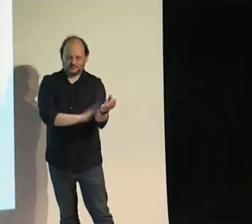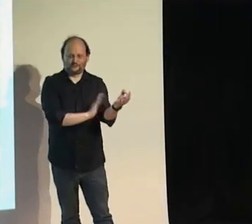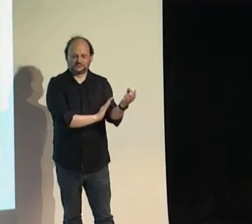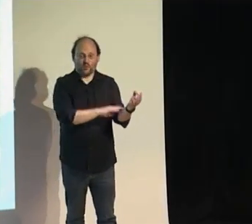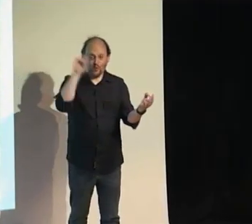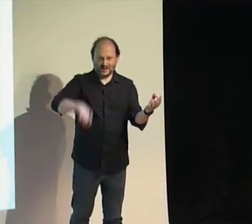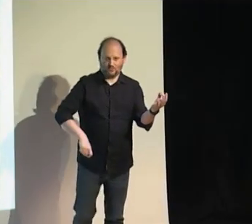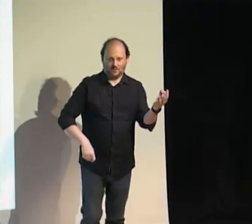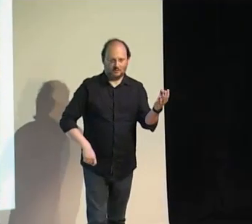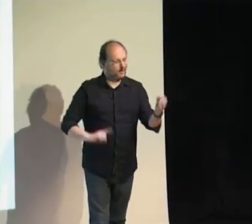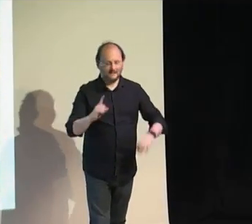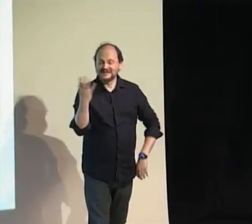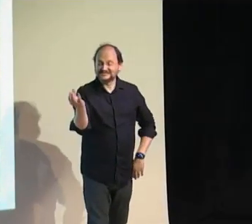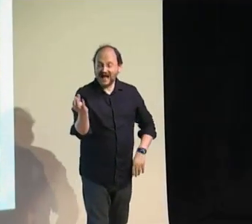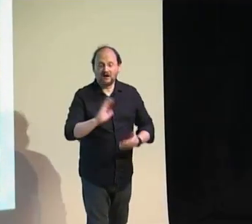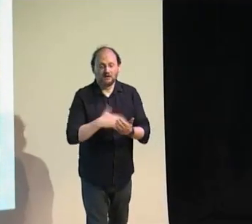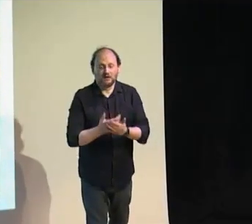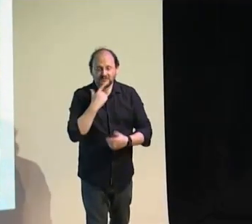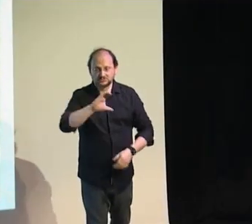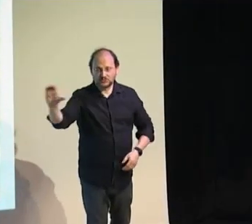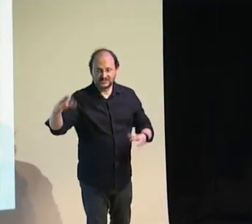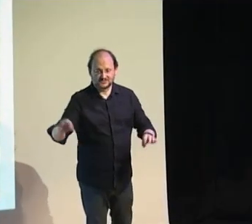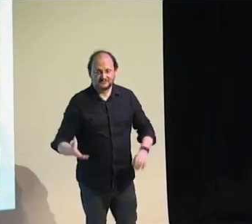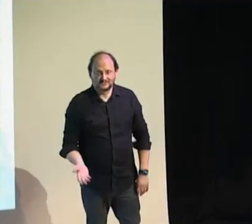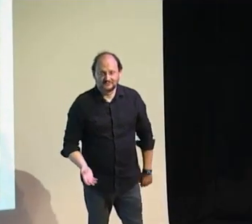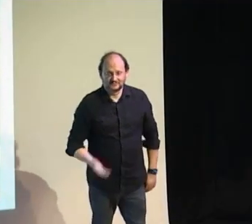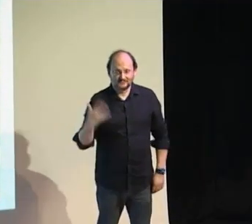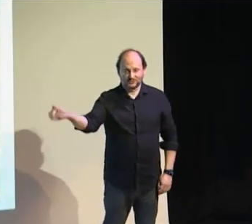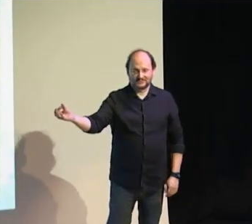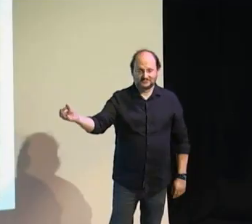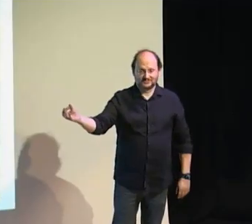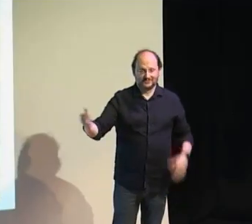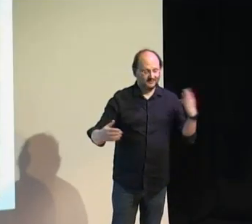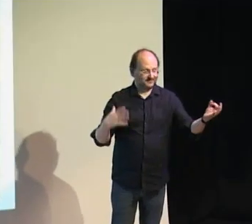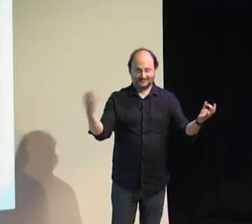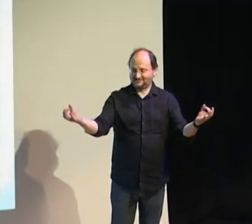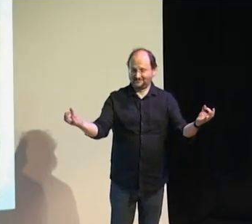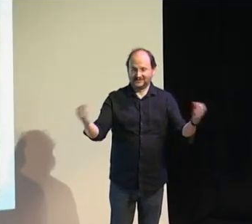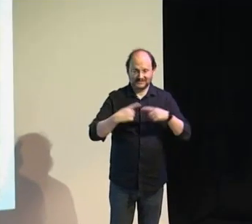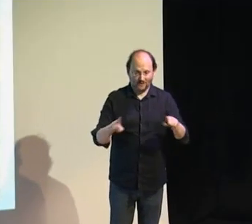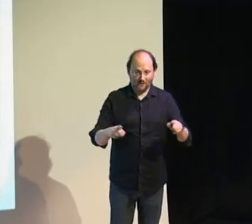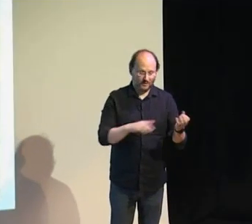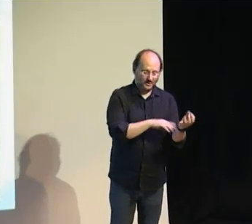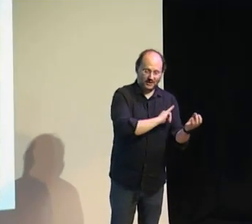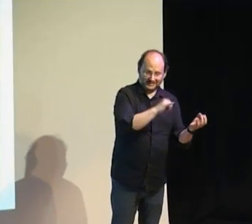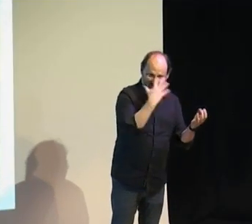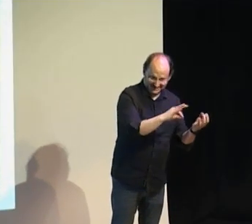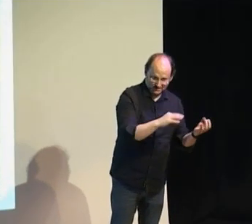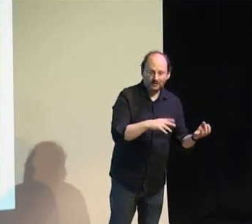droite. Vous voyez, ça c'est la main gauche, c'était obligatoirement avec la main gauche. Parce que si on faisait avec la main droite, ça voulait dire 110. D'accord ? À